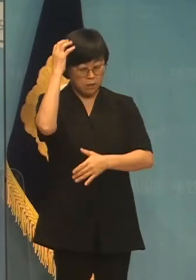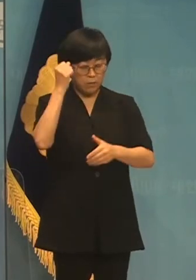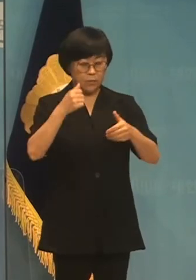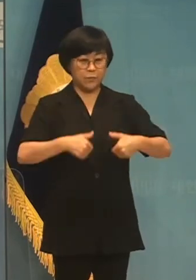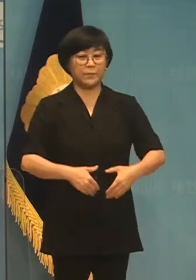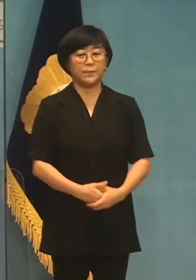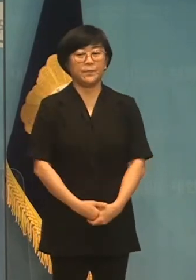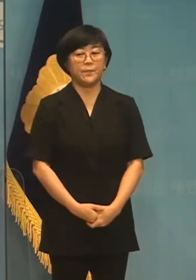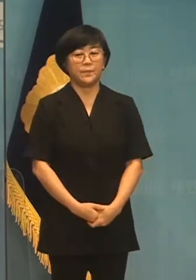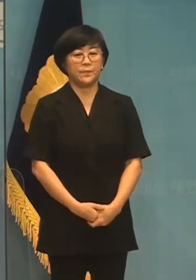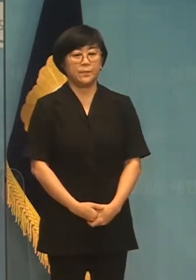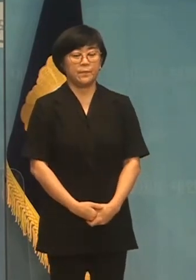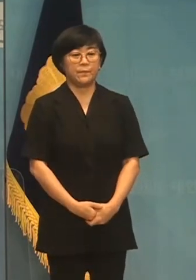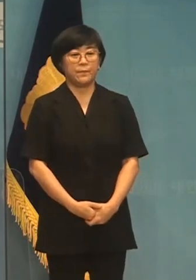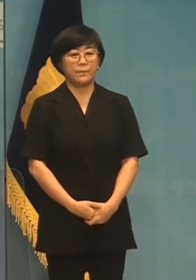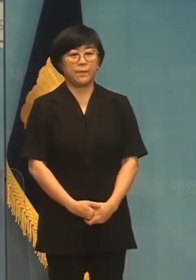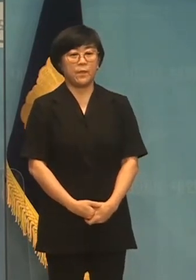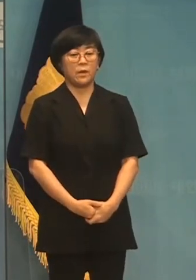합니다.